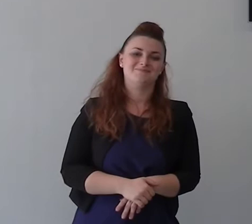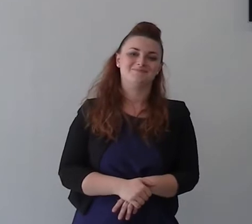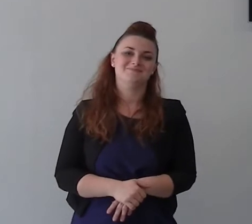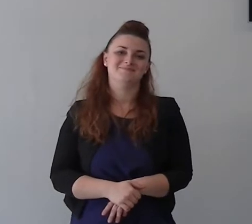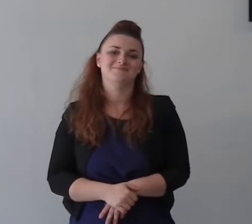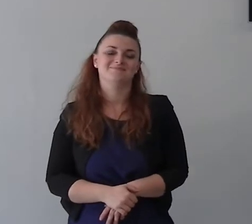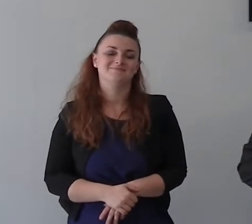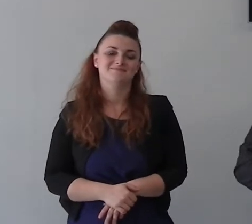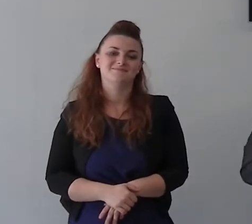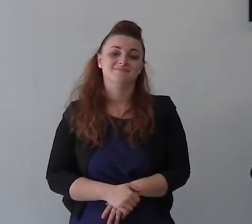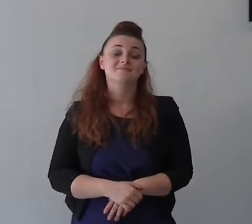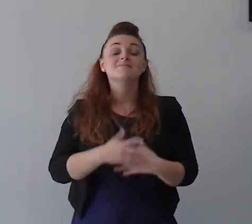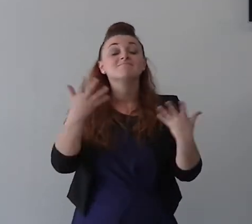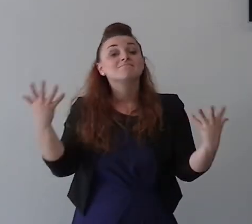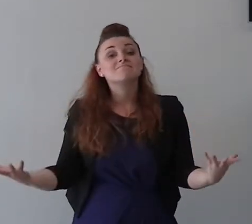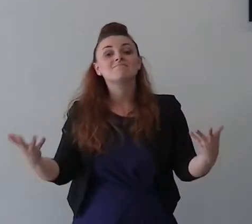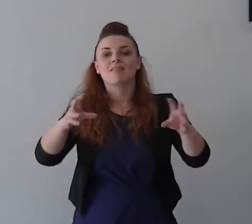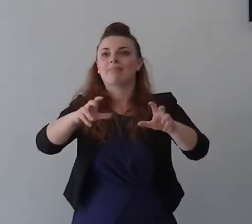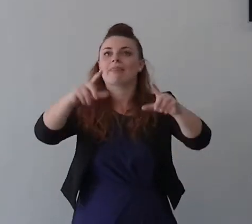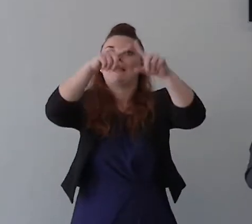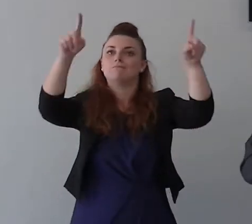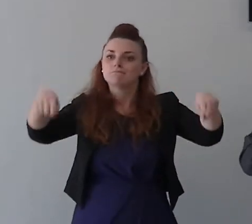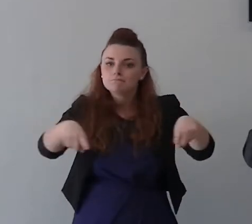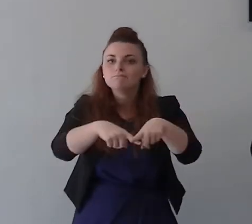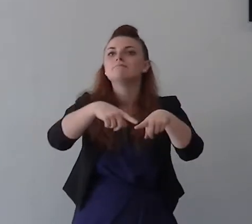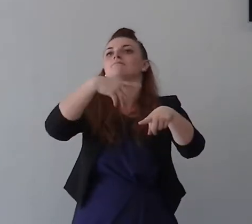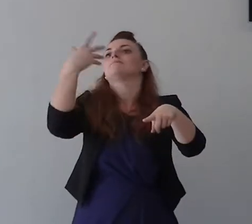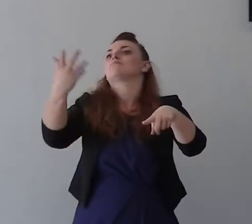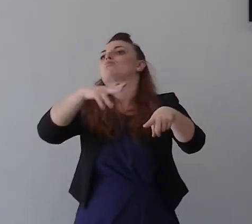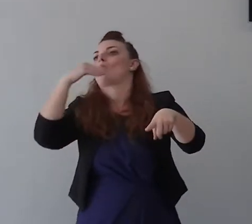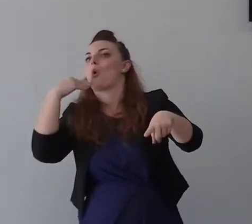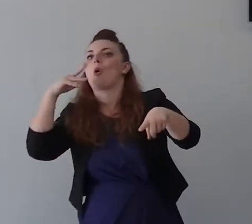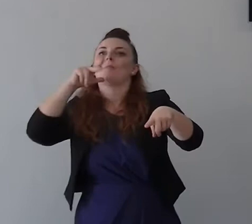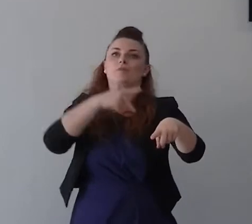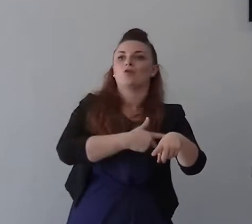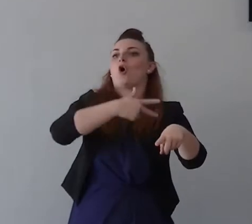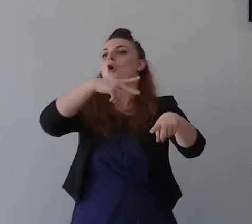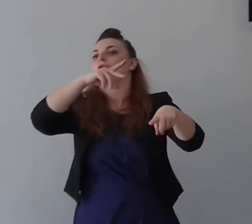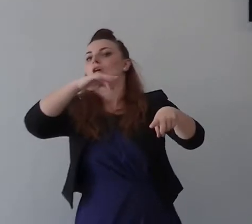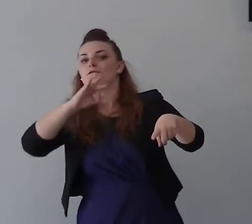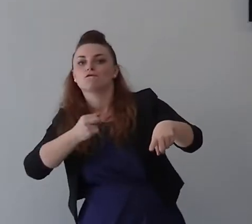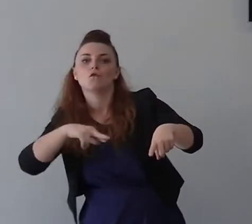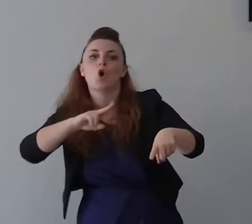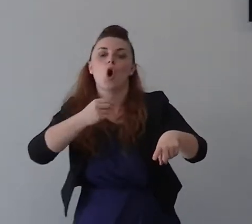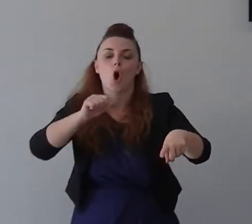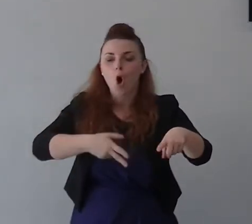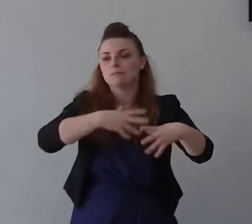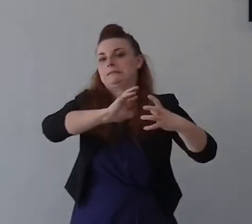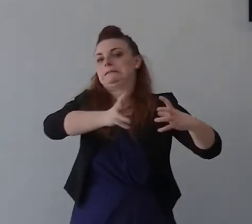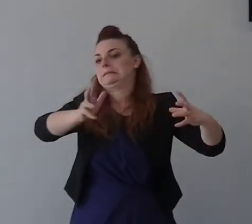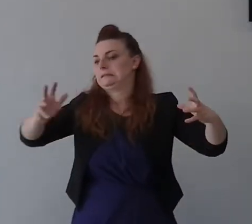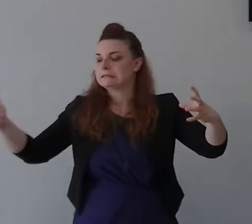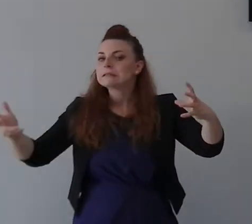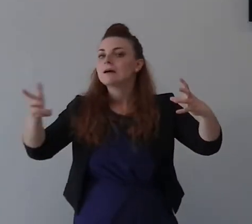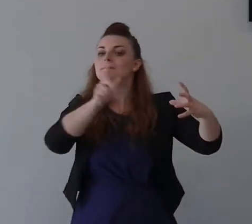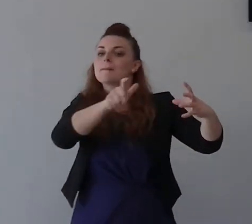Ma quello che vedete in qualsiasi programma, uomini e donne, forum e l'altro, sono le parole che un tempo tu